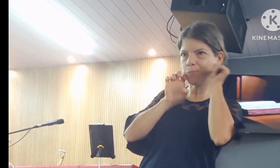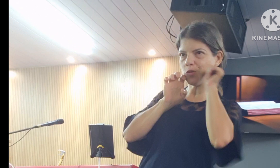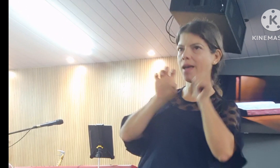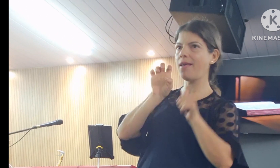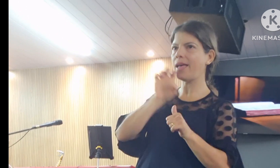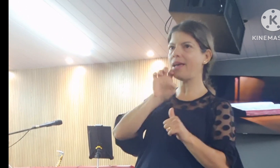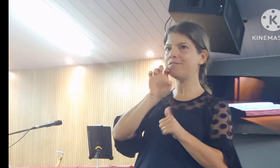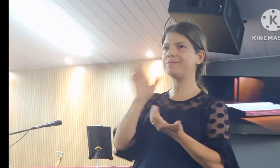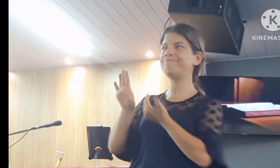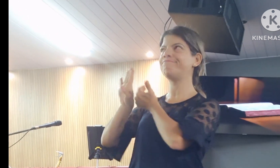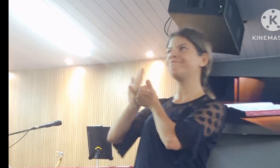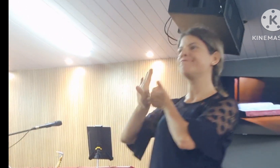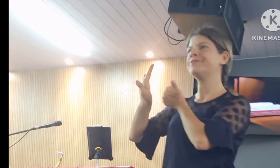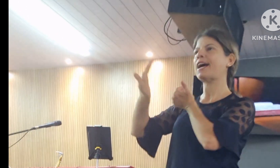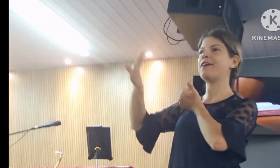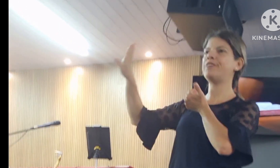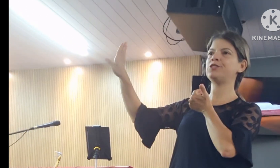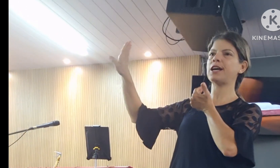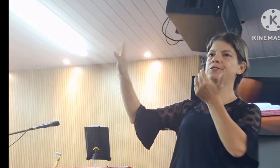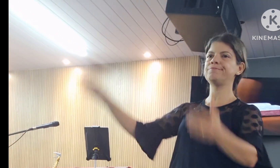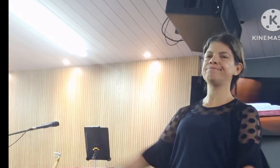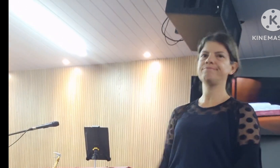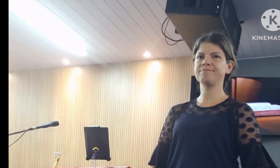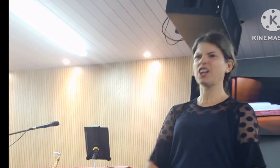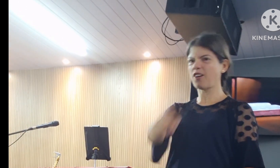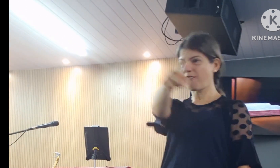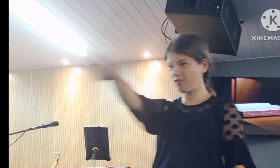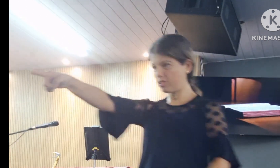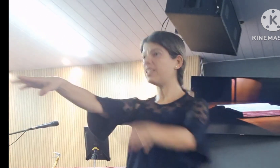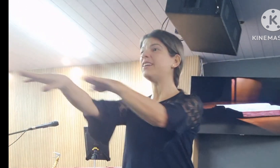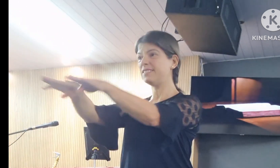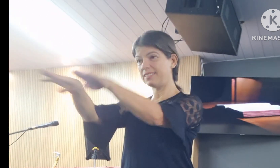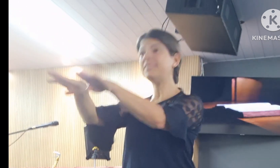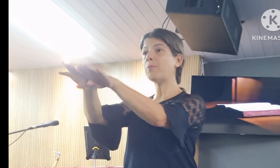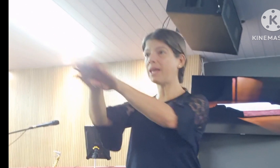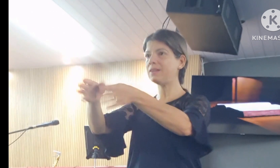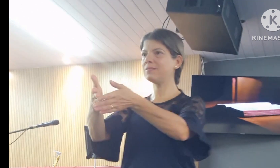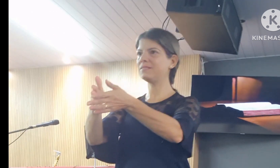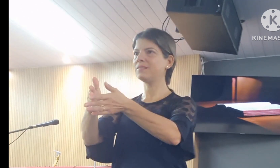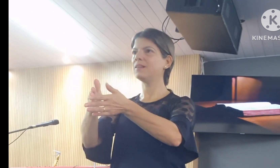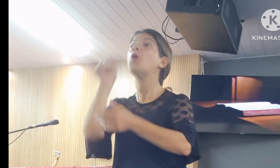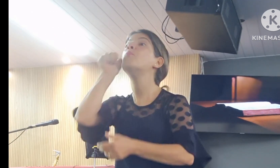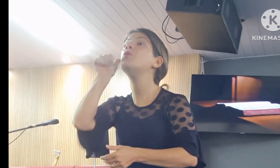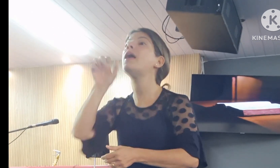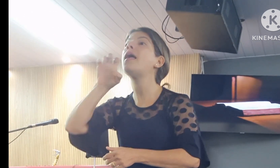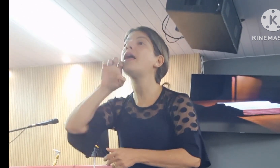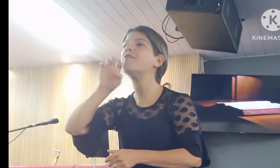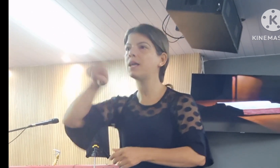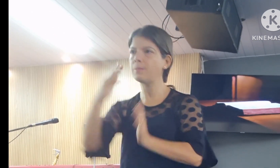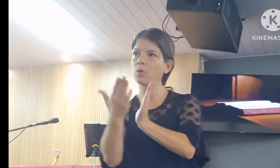Todo ser humano é separado da presença de Deus, porque todos pecaram.